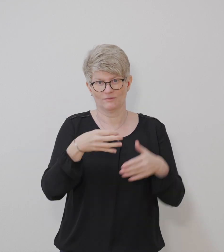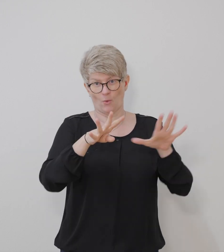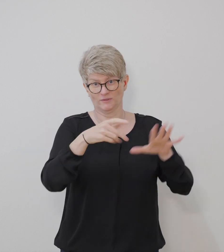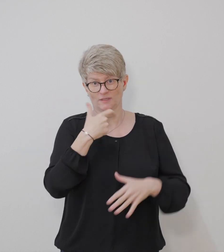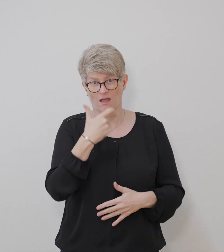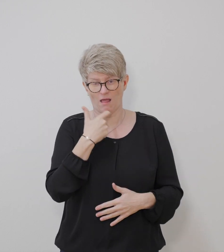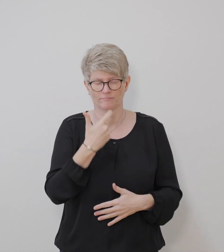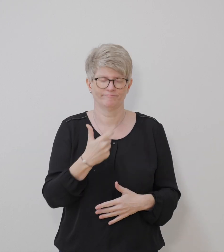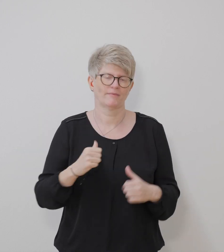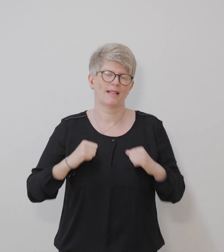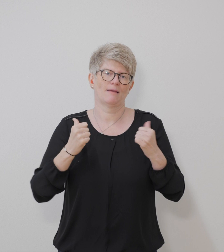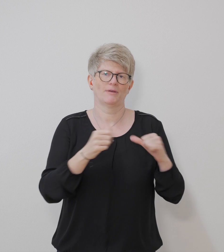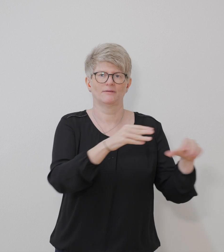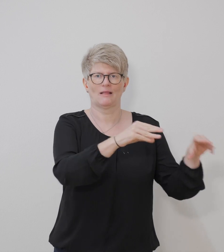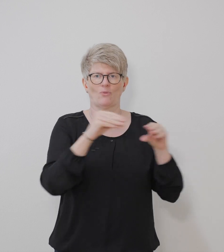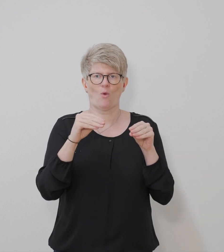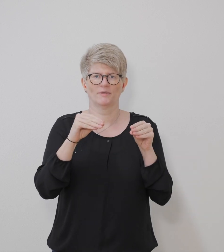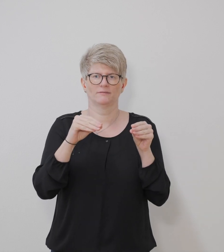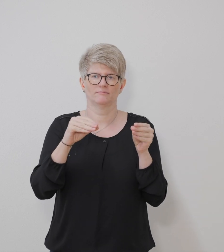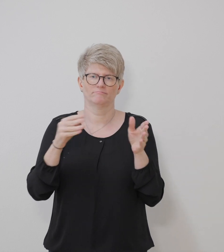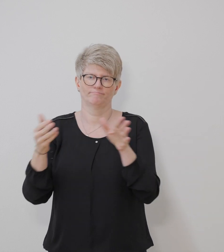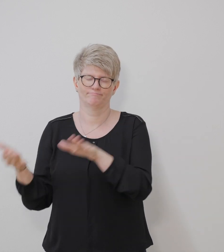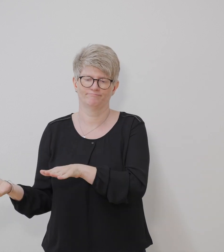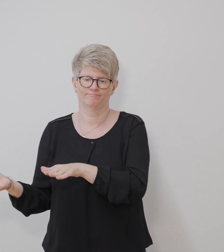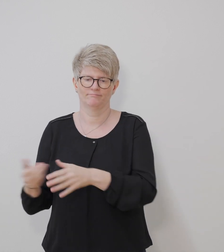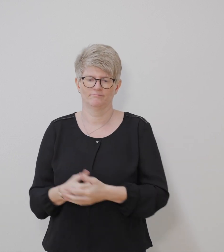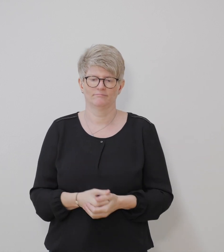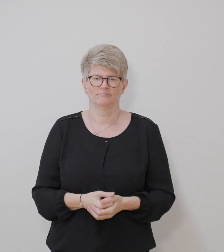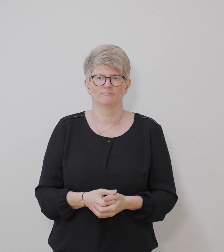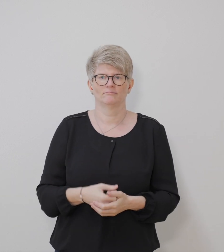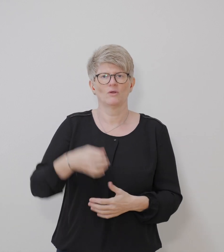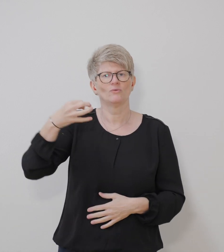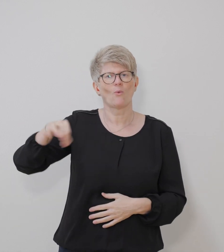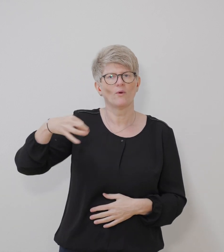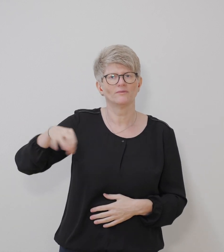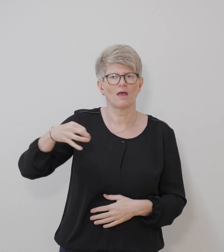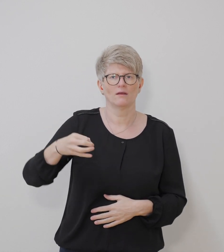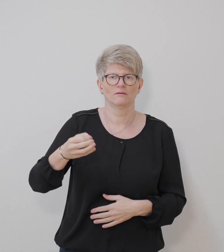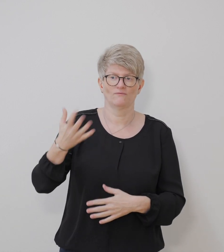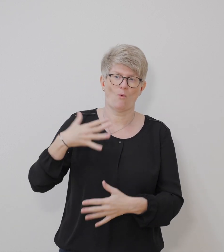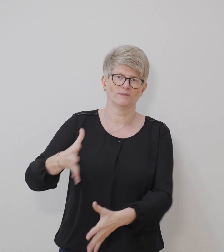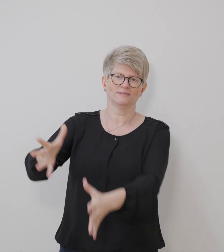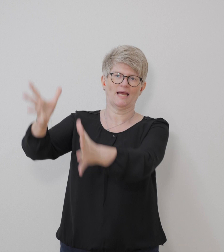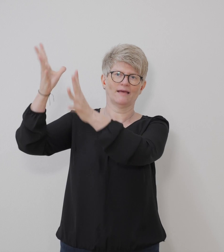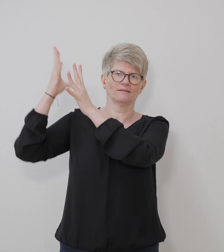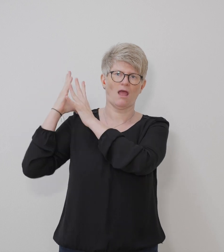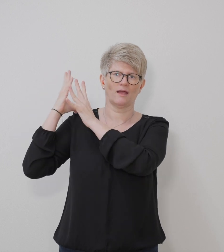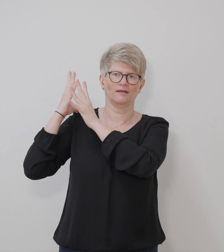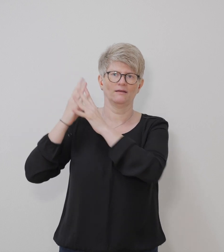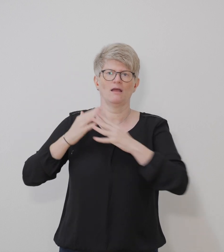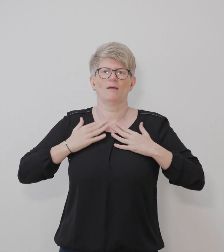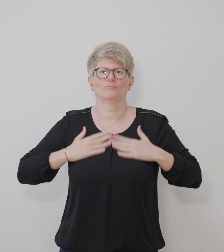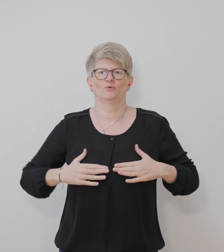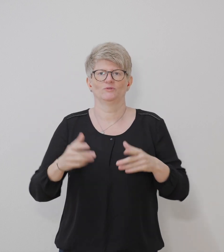früh verstorben und sie musste die drei Kinder alleine großziehen. Ein Sohn nahm sich mit 19